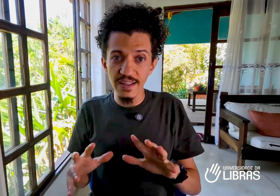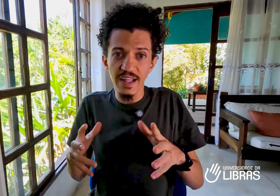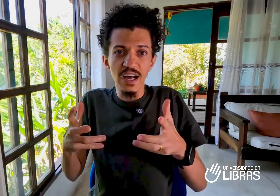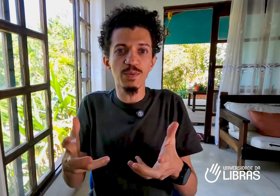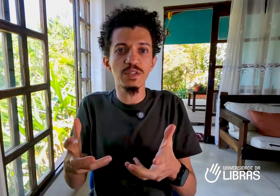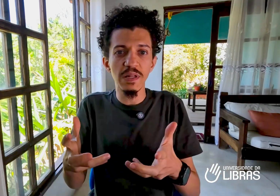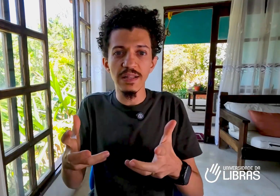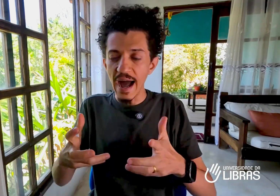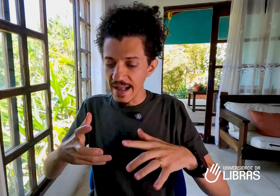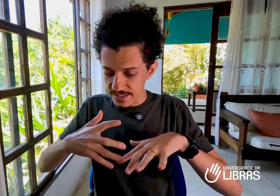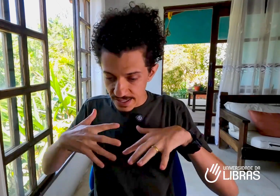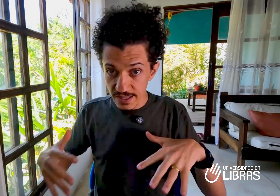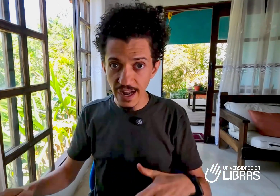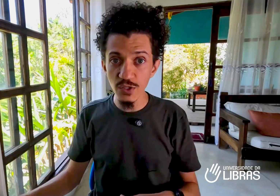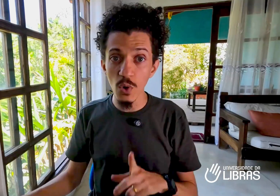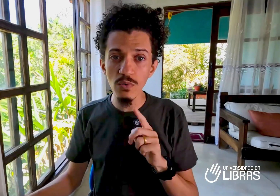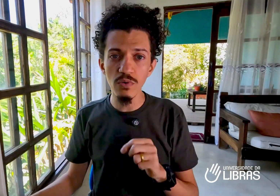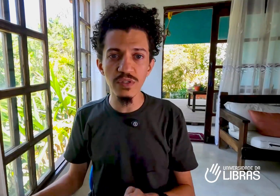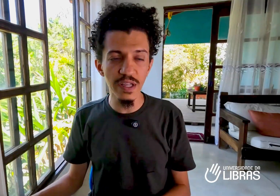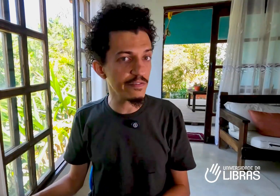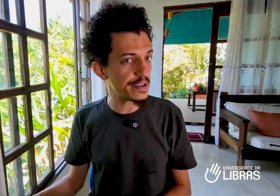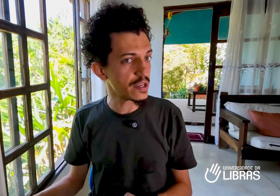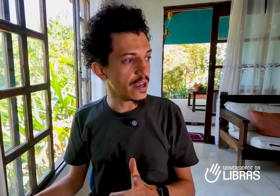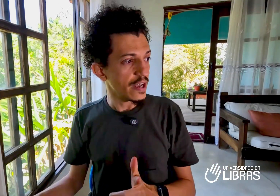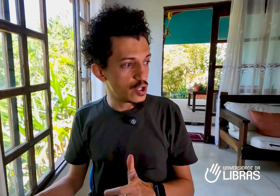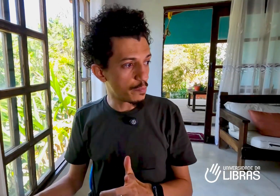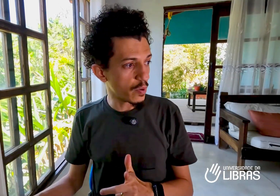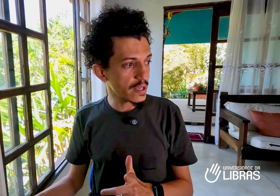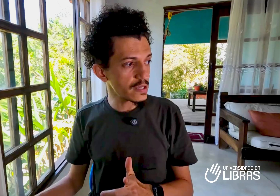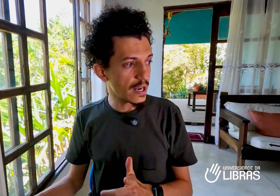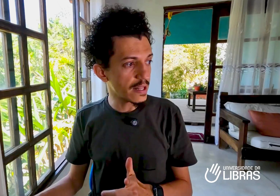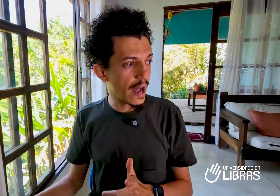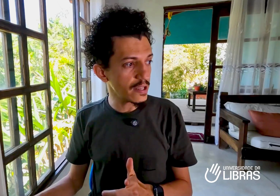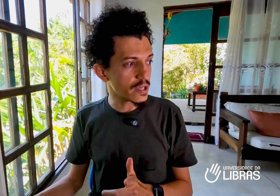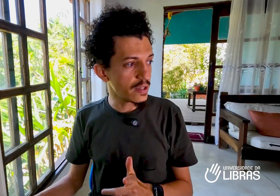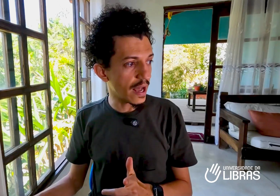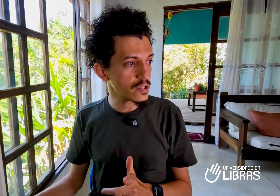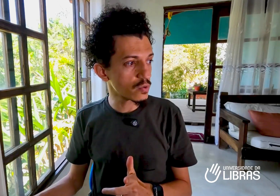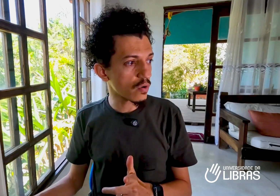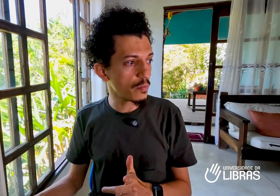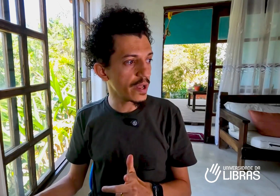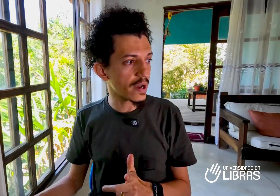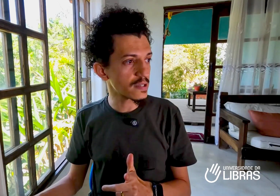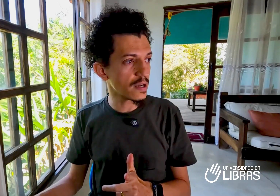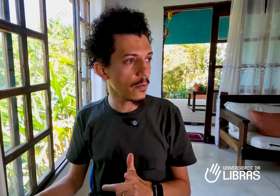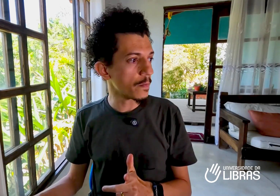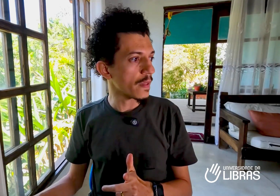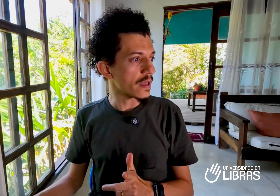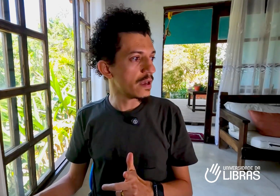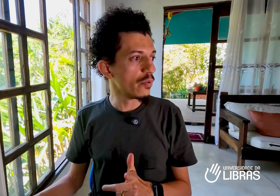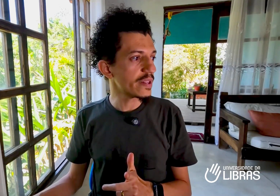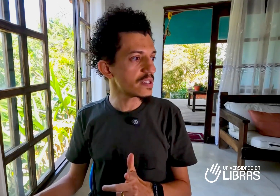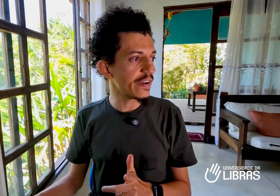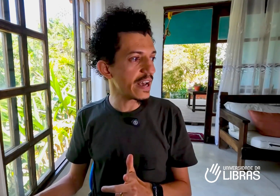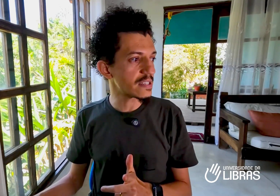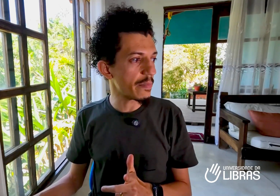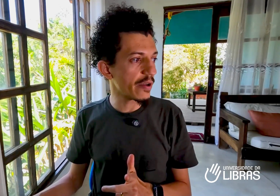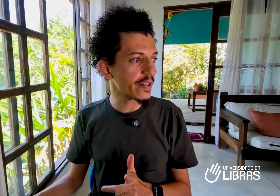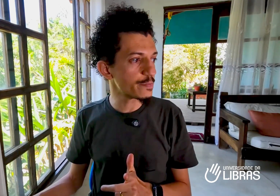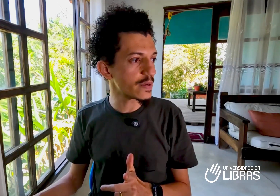traz possibilidades e traz outros níveis de potencialidade na sua comunicação que muitas vezes a maioria das